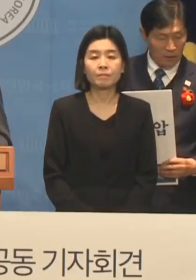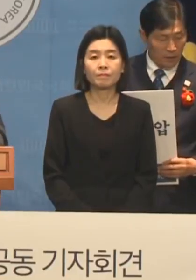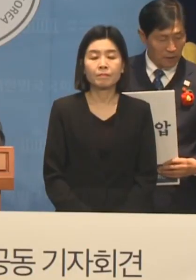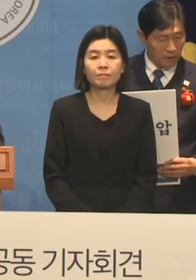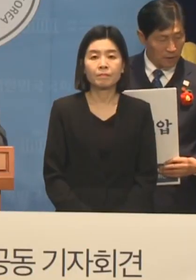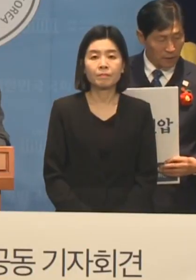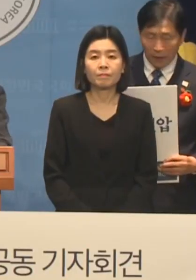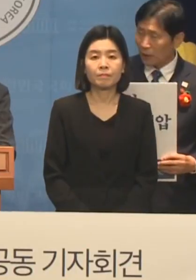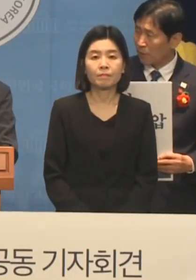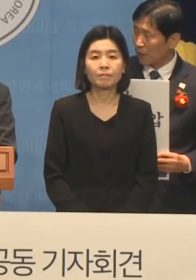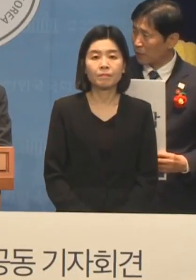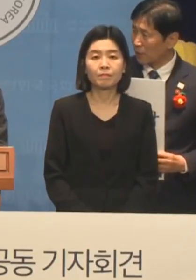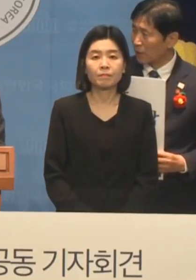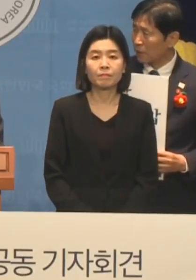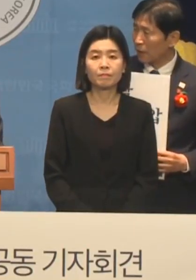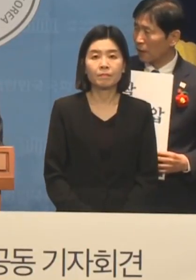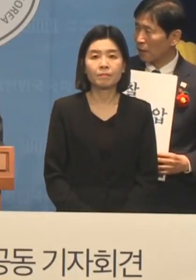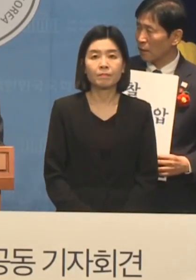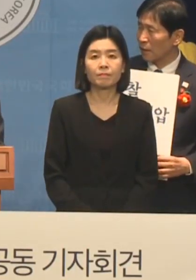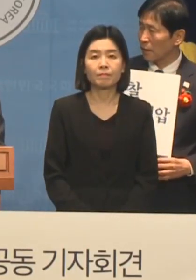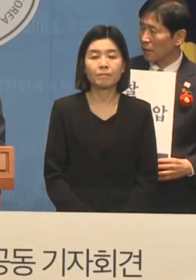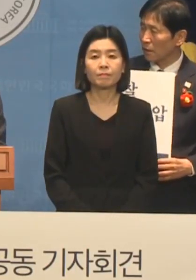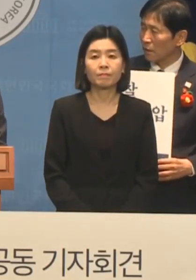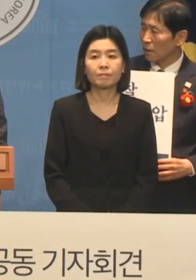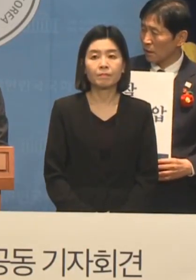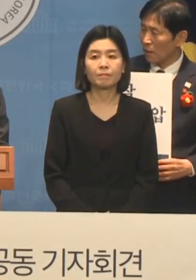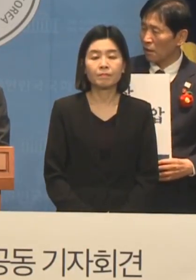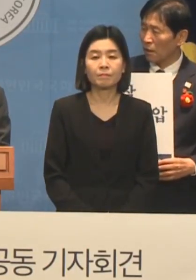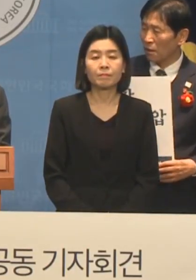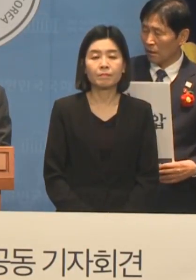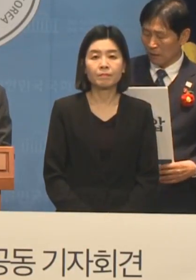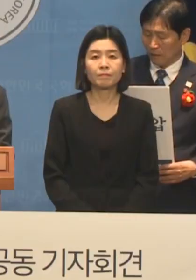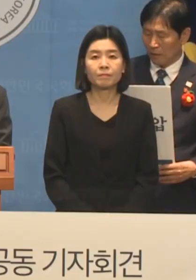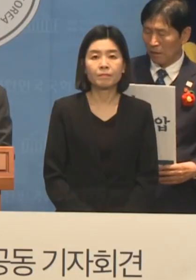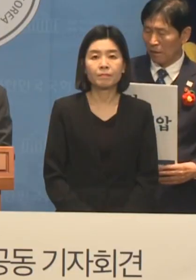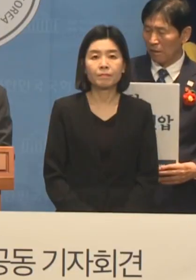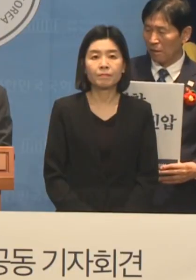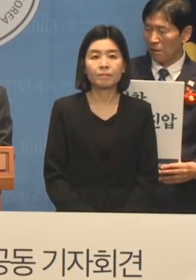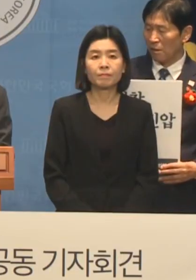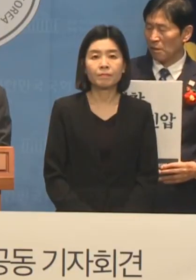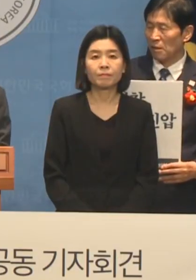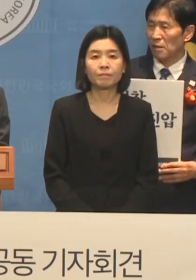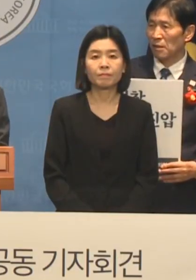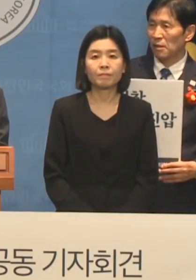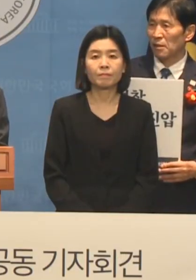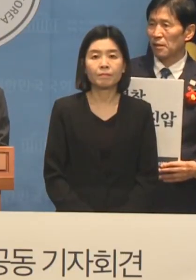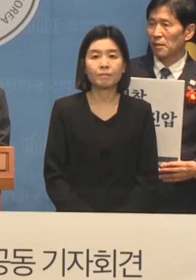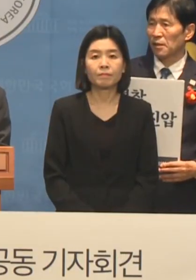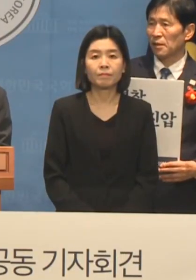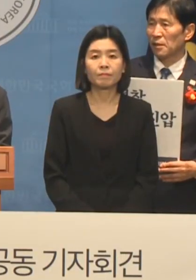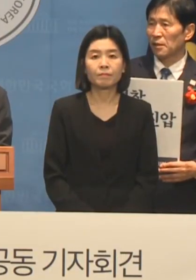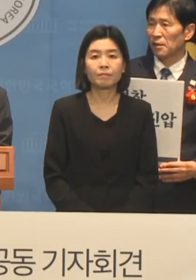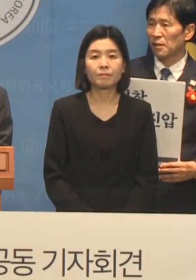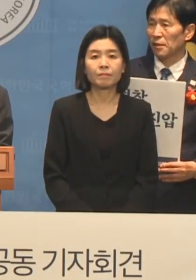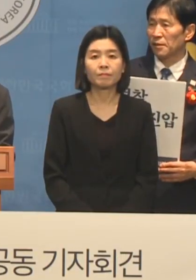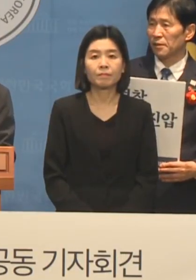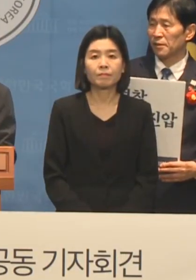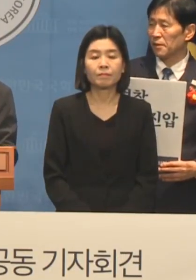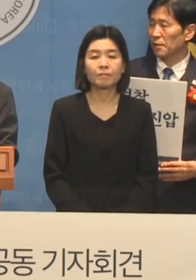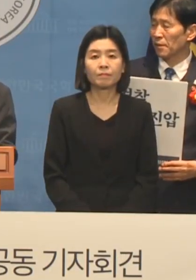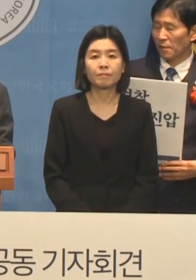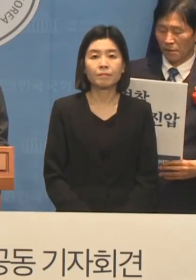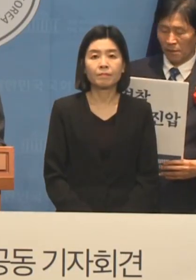박홍 나누셨죠? 사진이 많았어야 되는데. 예. 네, 사진이 임미연 하나 나누고 일단 이용훈 나누고 김재용 이강희